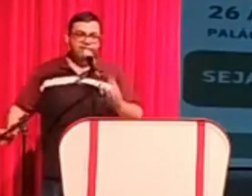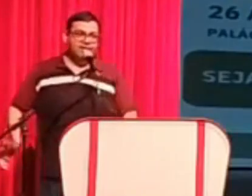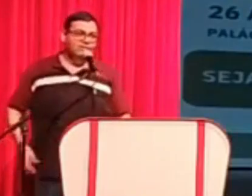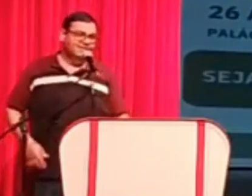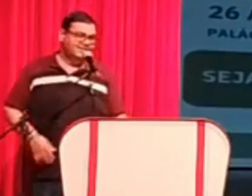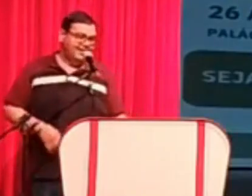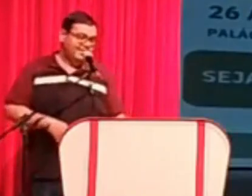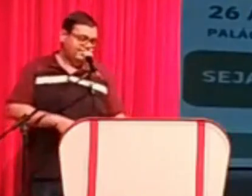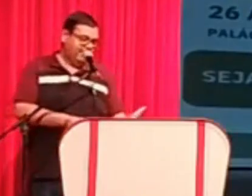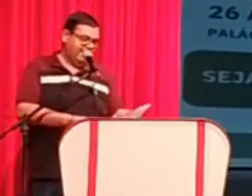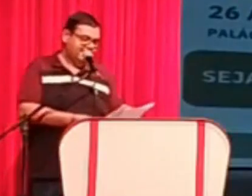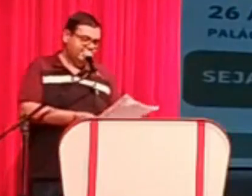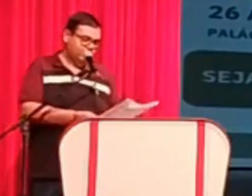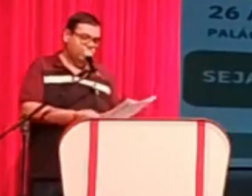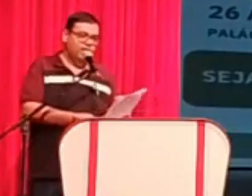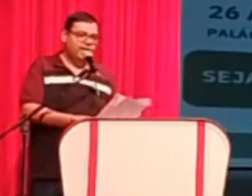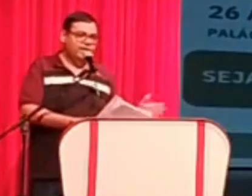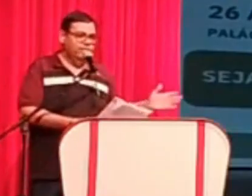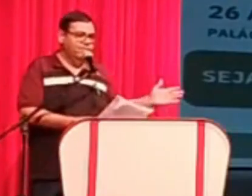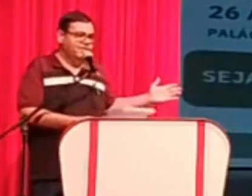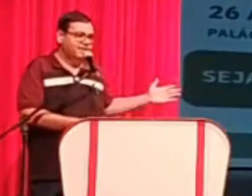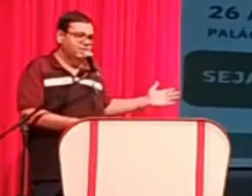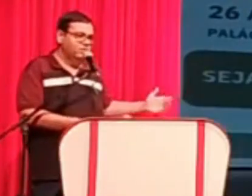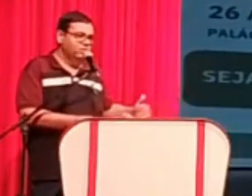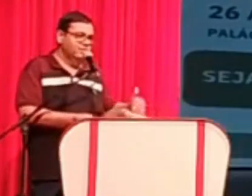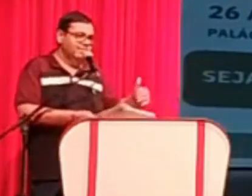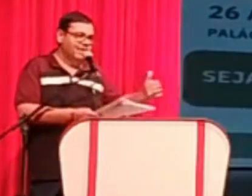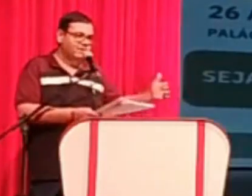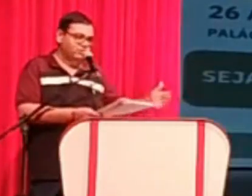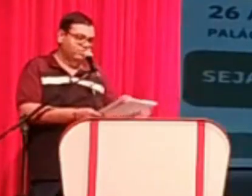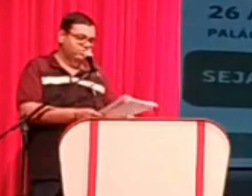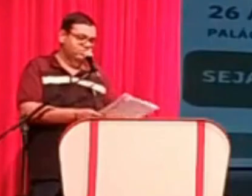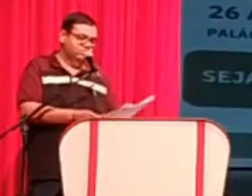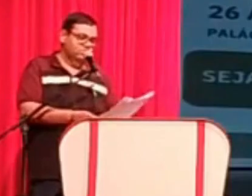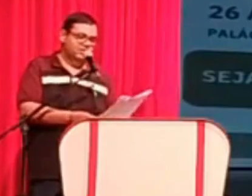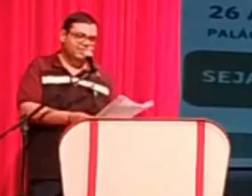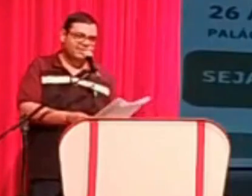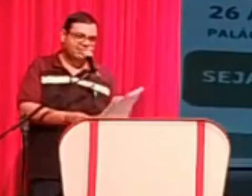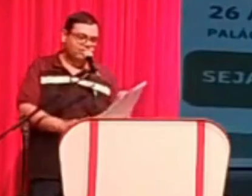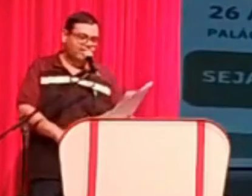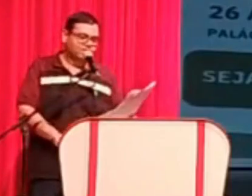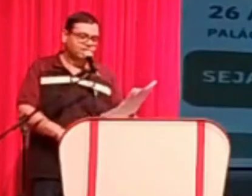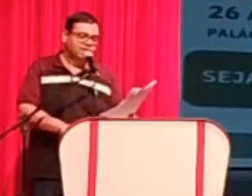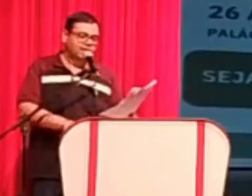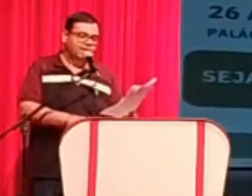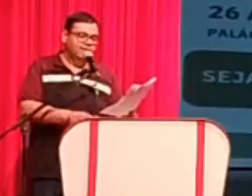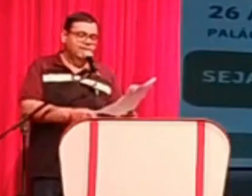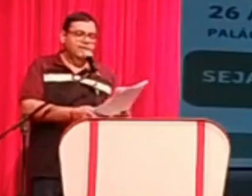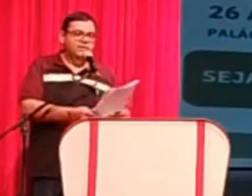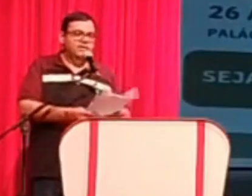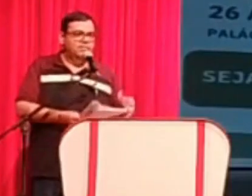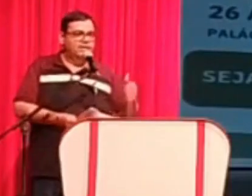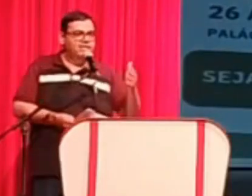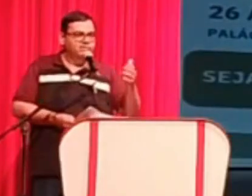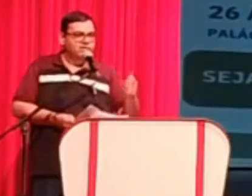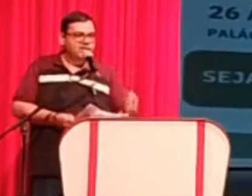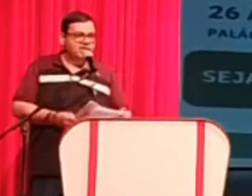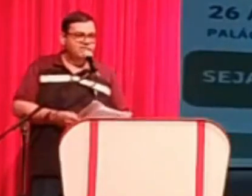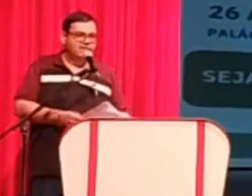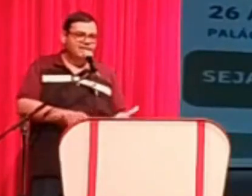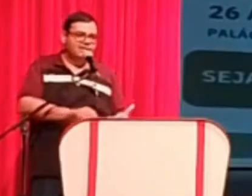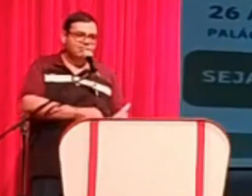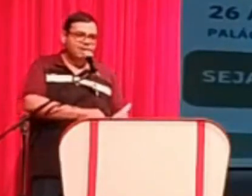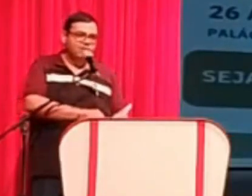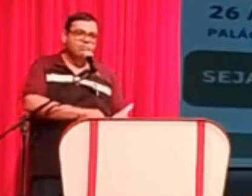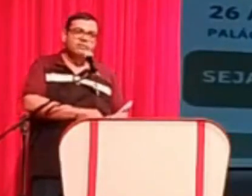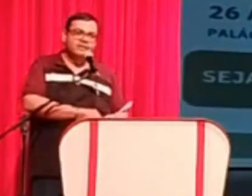Lembrando que ao final das 3 palestras ocorrerá aqui uma mesa redonda, um debate sobre os temas abordados. Então a gente pede que